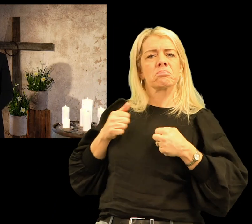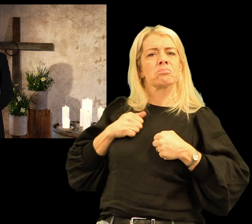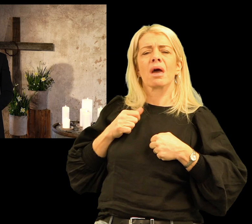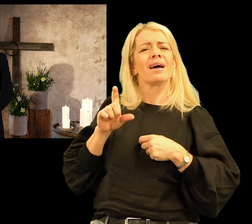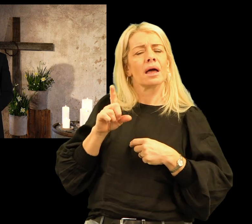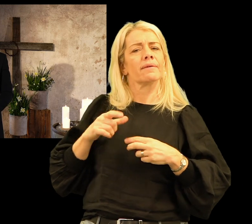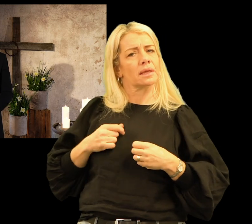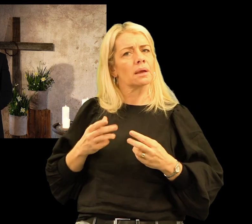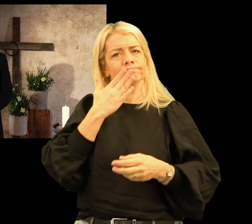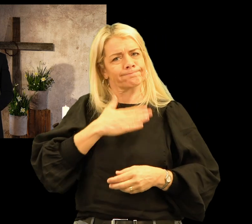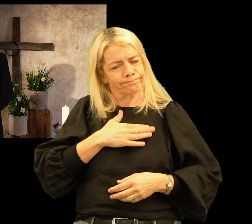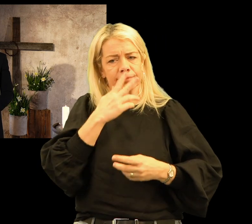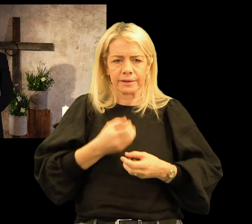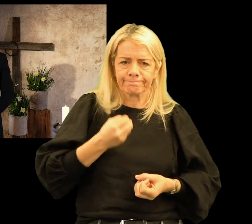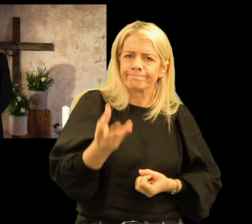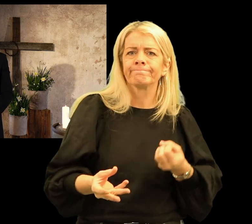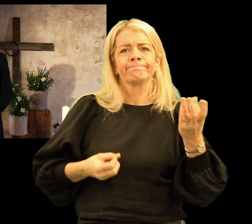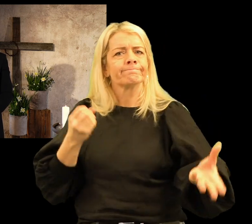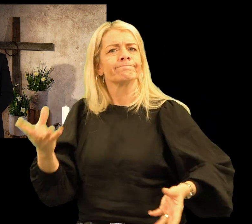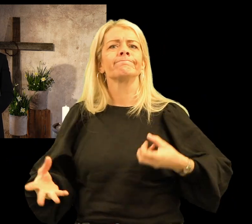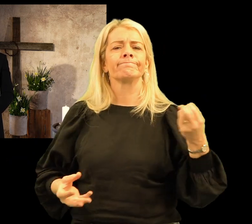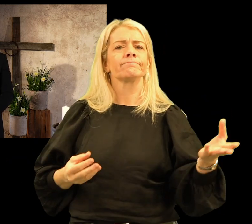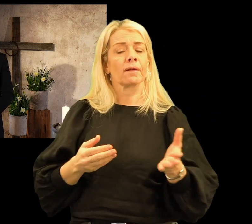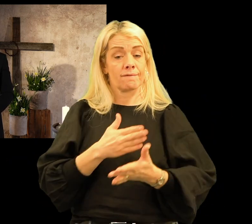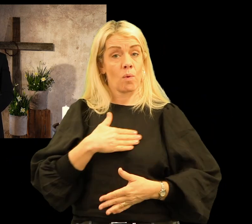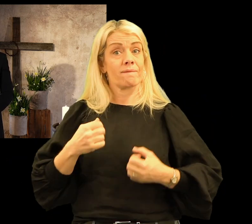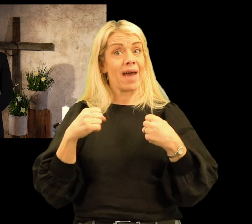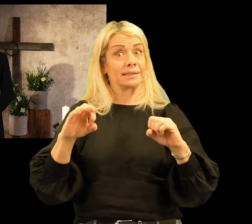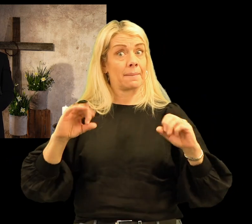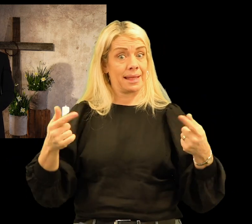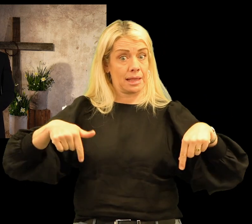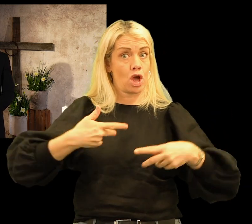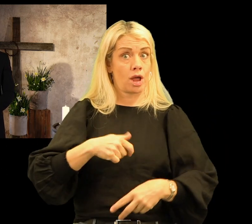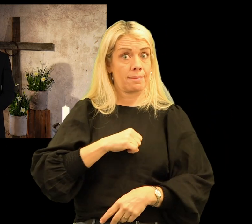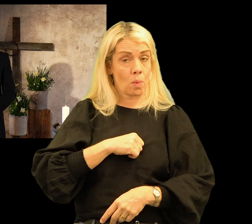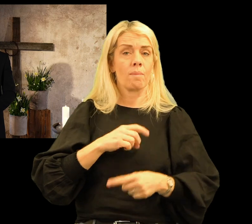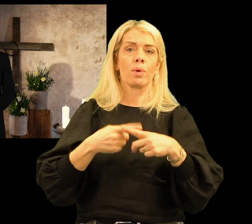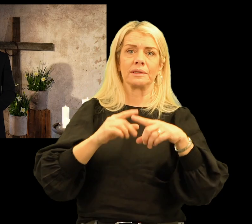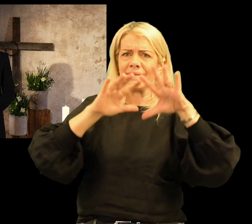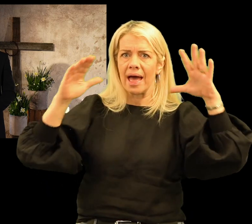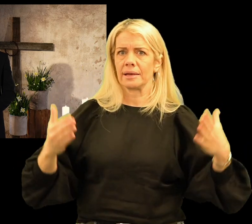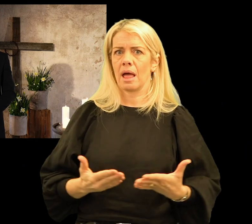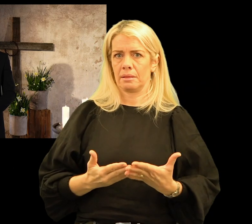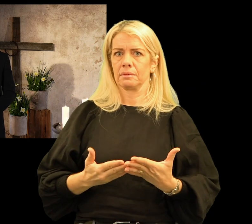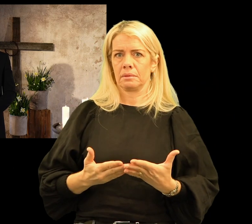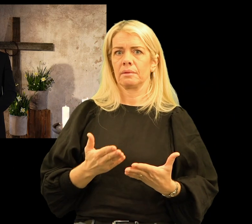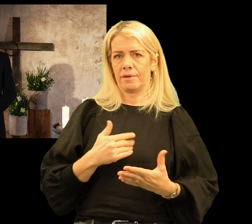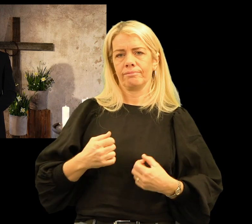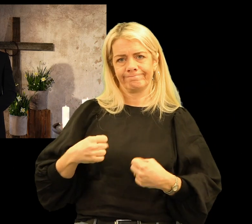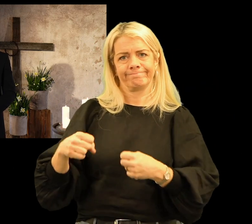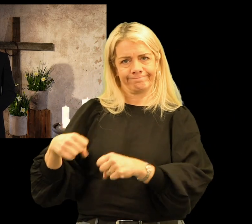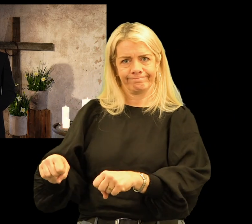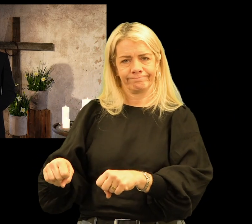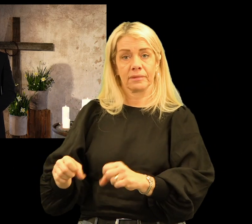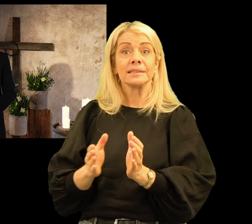generöst. Pengarna vi samlar in, de går till vår verksamhet här i Örebro och ut över hela världen.